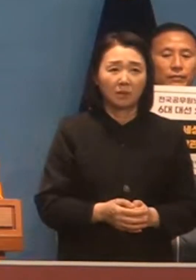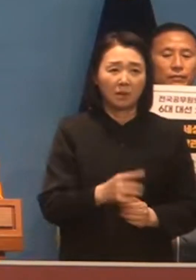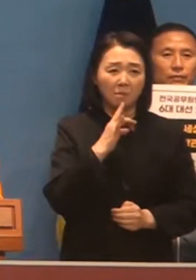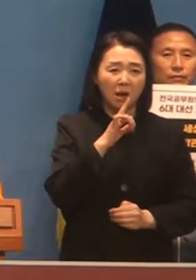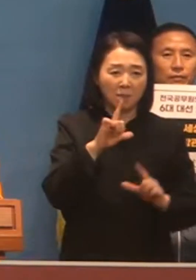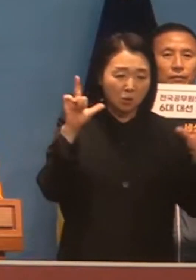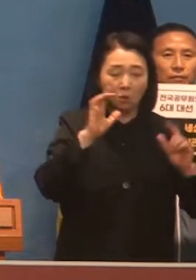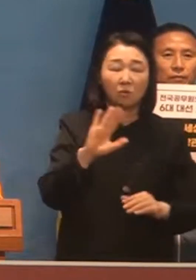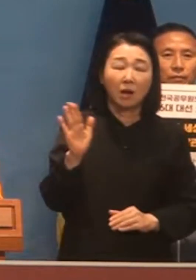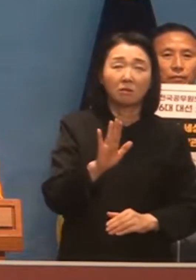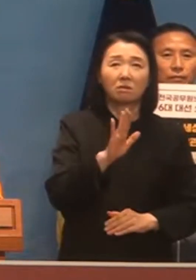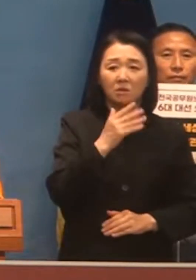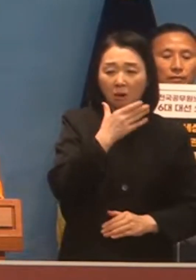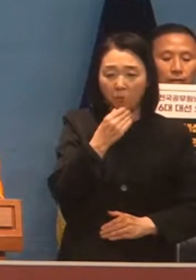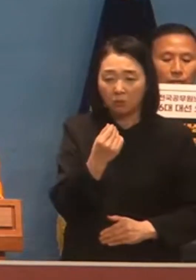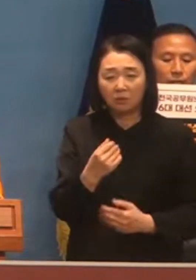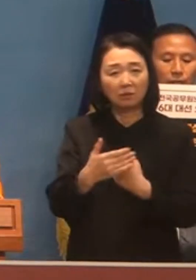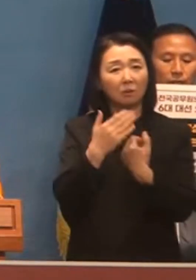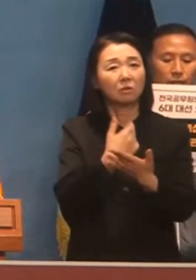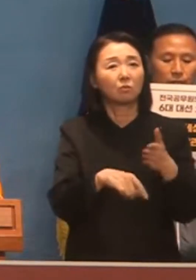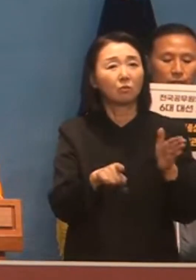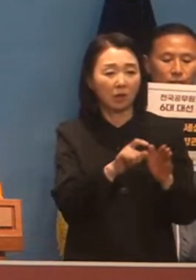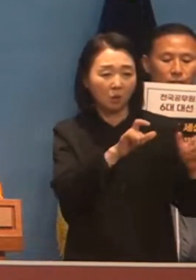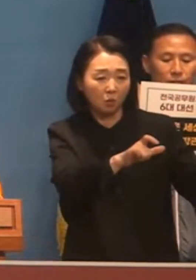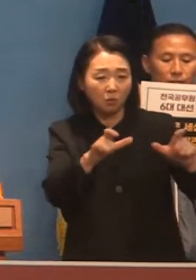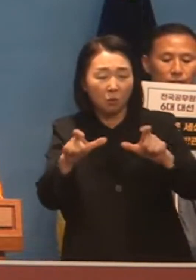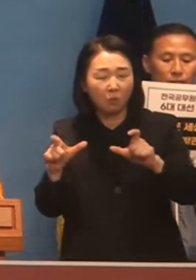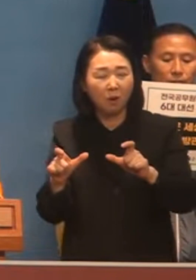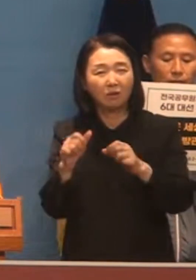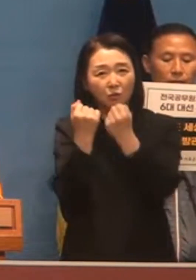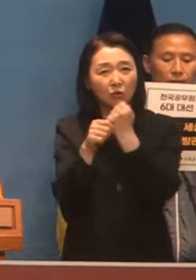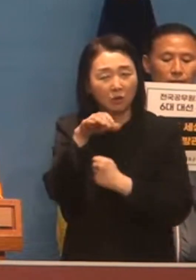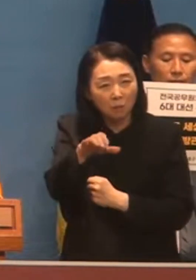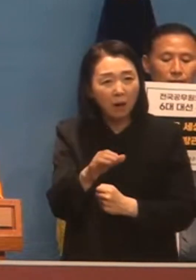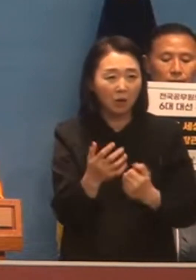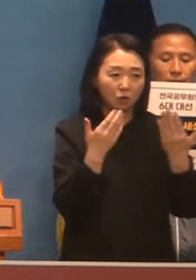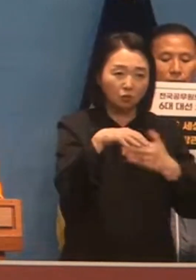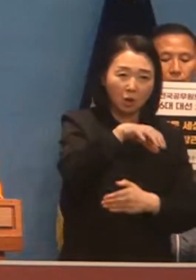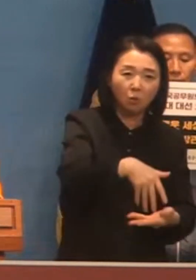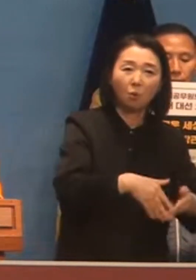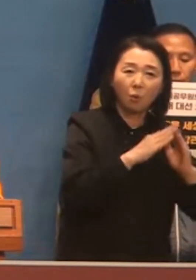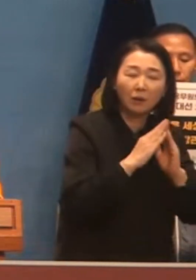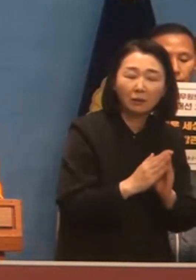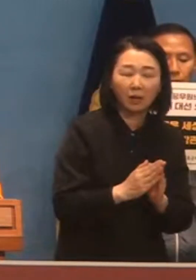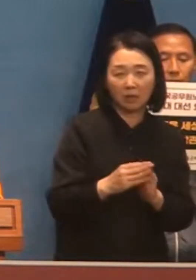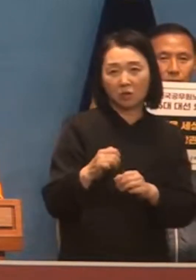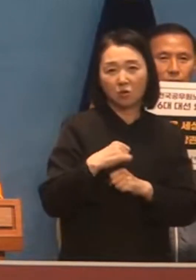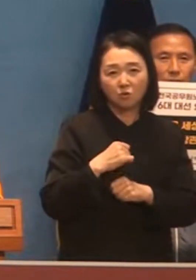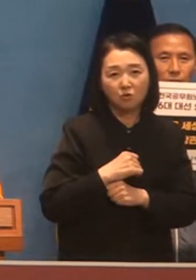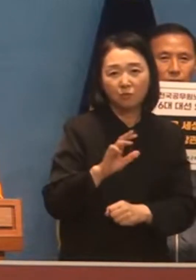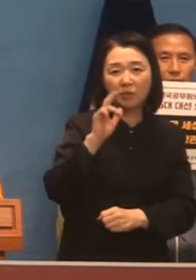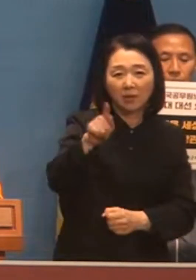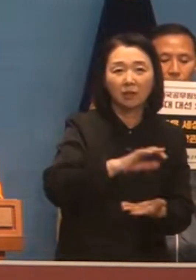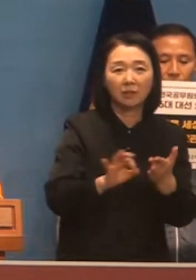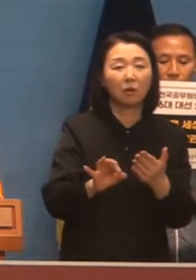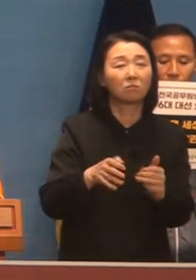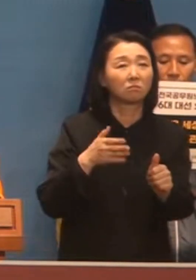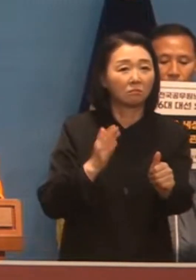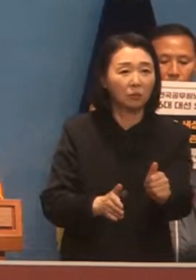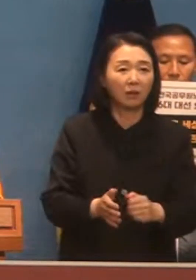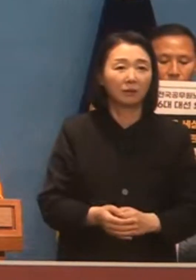아니라 실질적인 복지를 위해 권역별 수련원 설치, 휴양시설 확대, 군 PX 이용 보장을 즉각